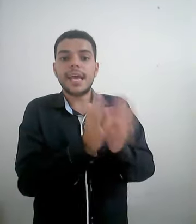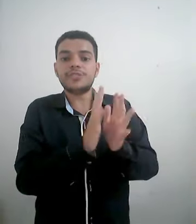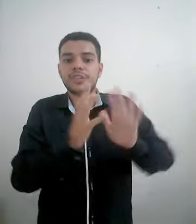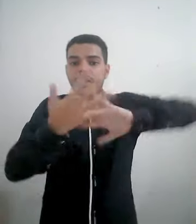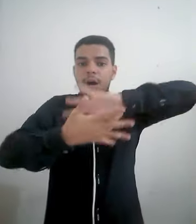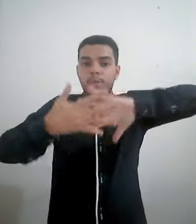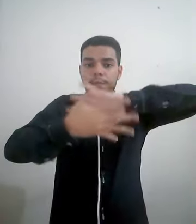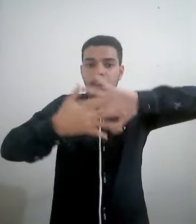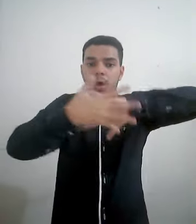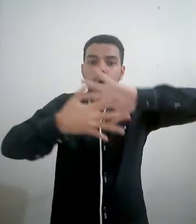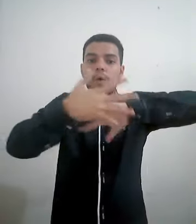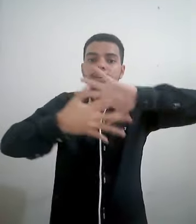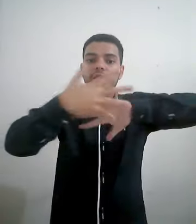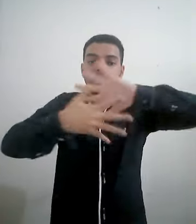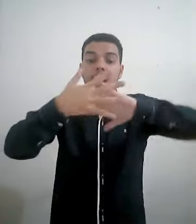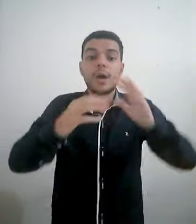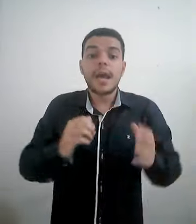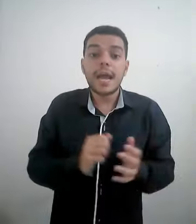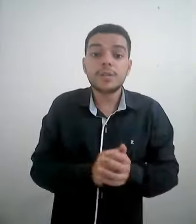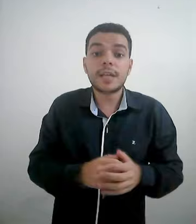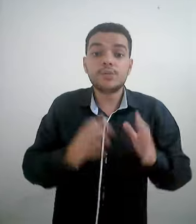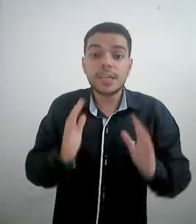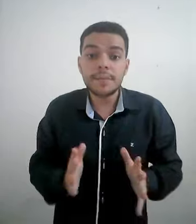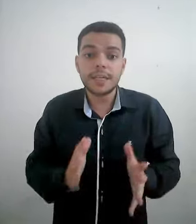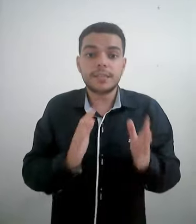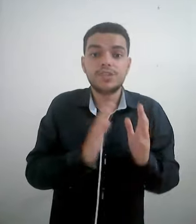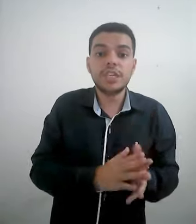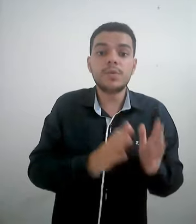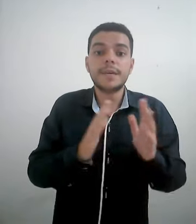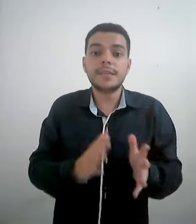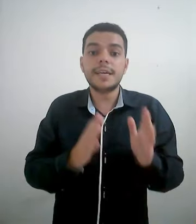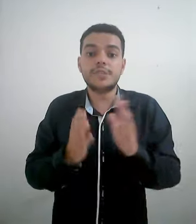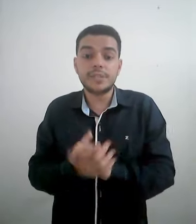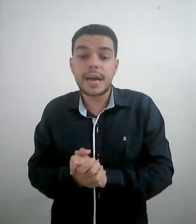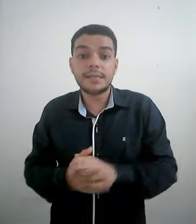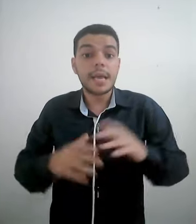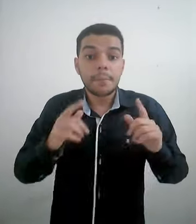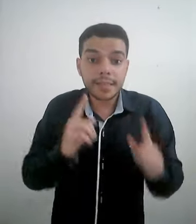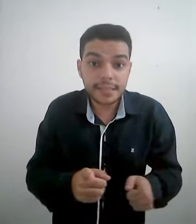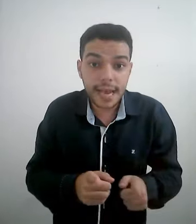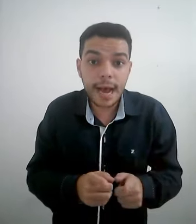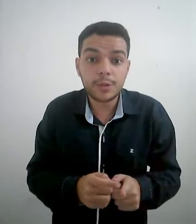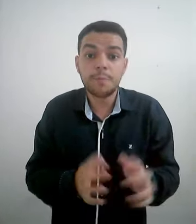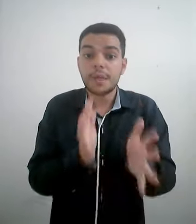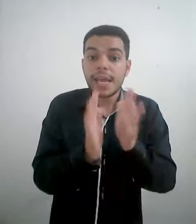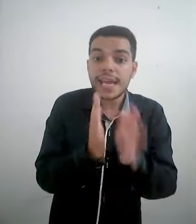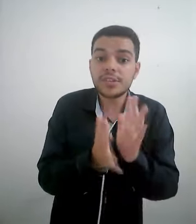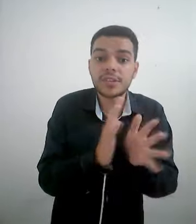este sinal, ou este sinal, é o sinal de Libras, de Língua Brasileira de Sinais. Mas está errado. Este